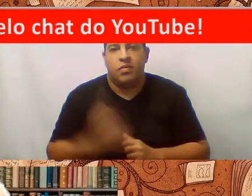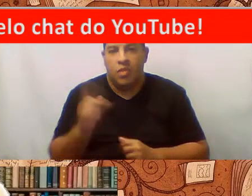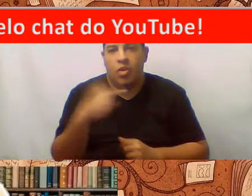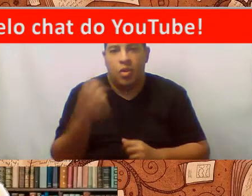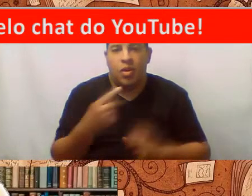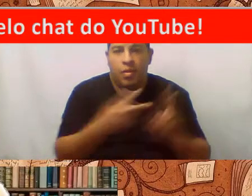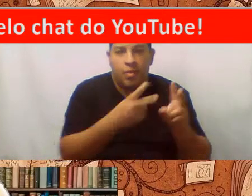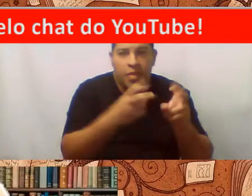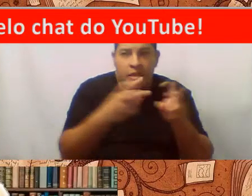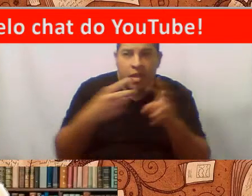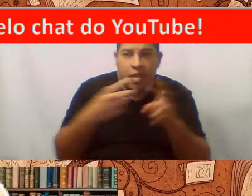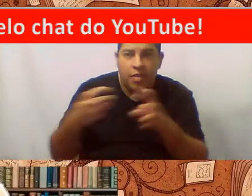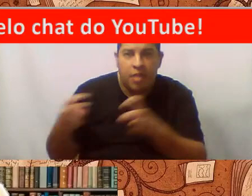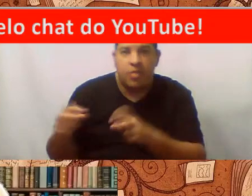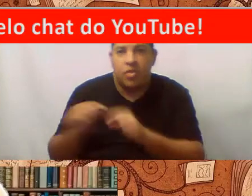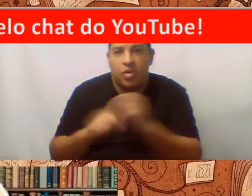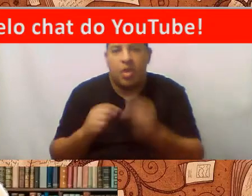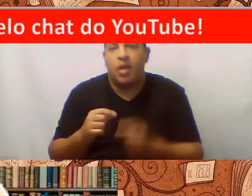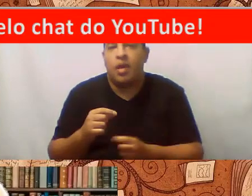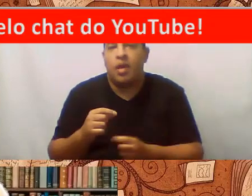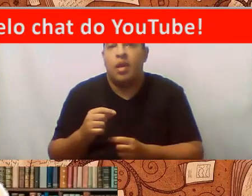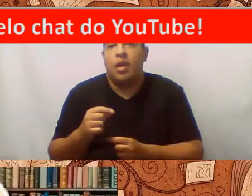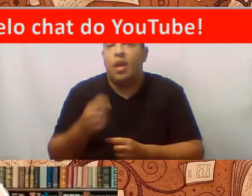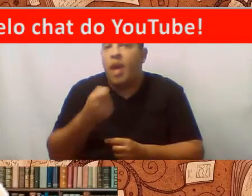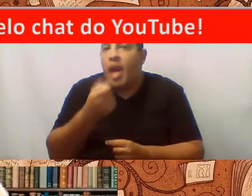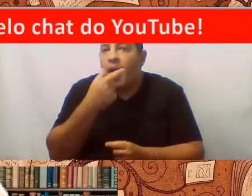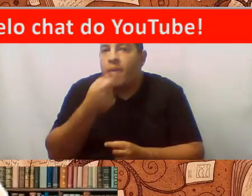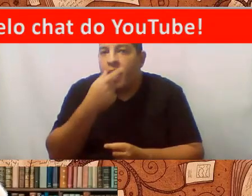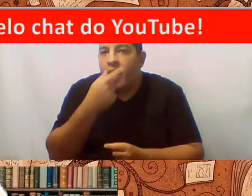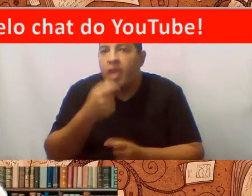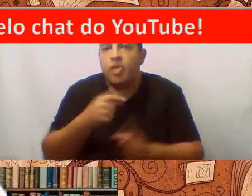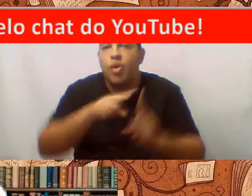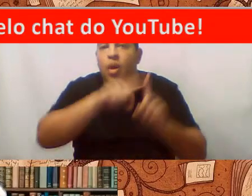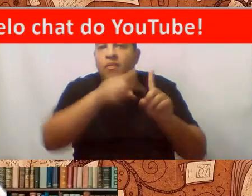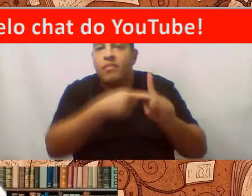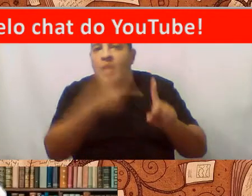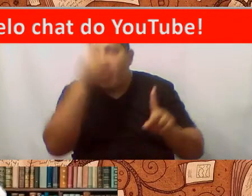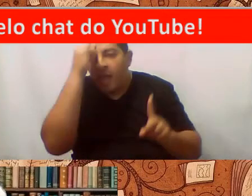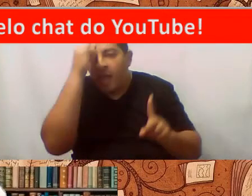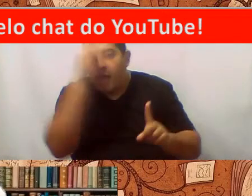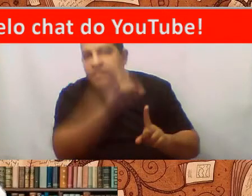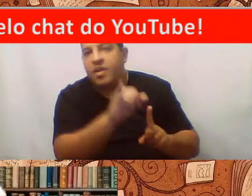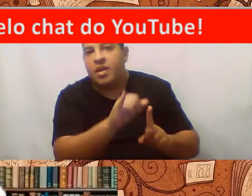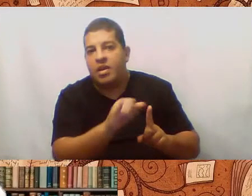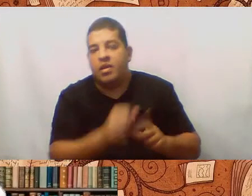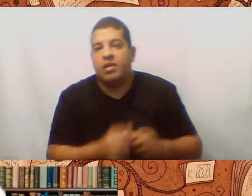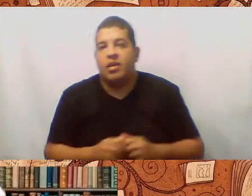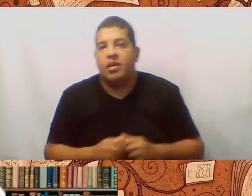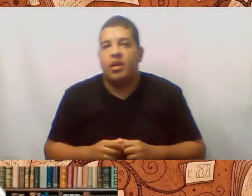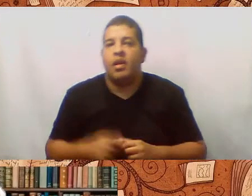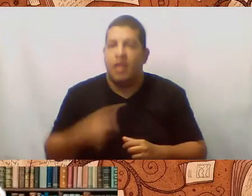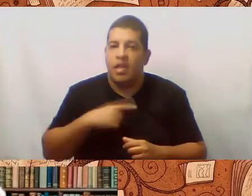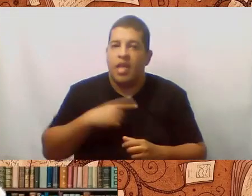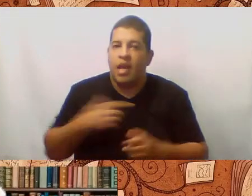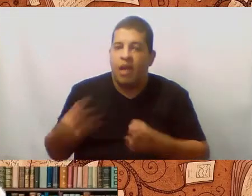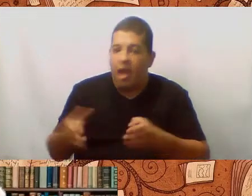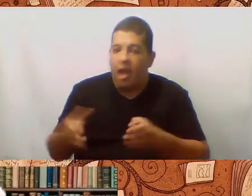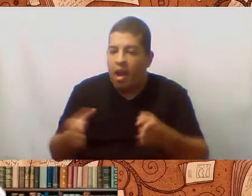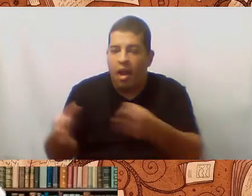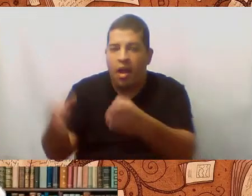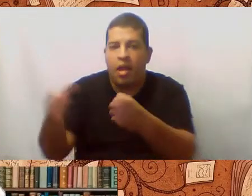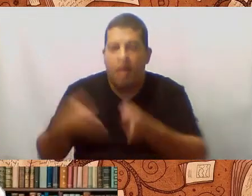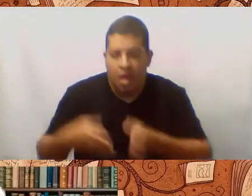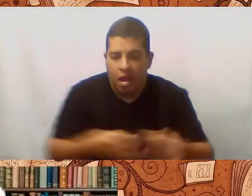respeito das pílulas, dos meios anticoncepcionais, acabaram criando novos canais de autorização